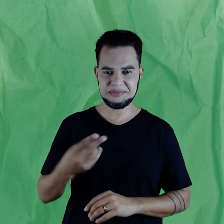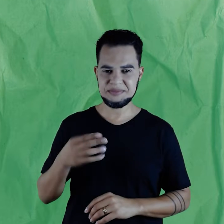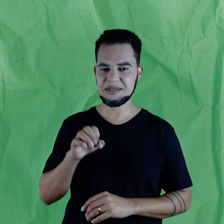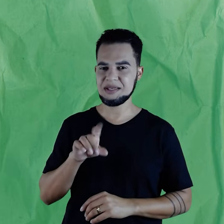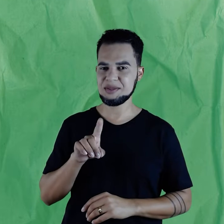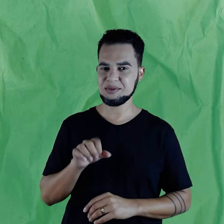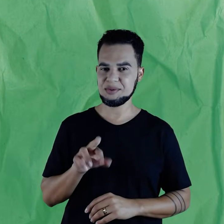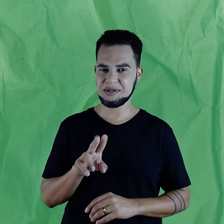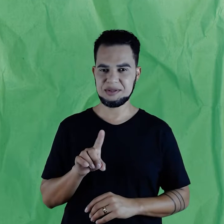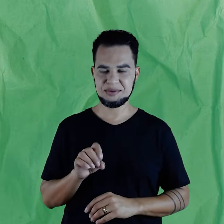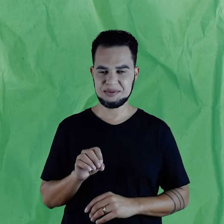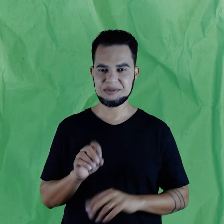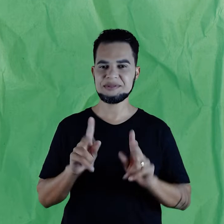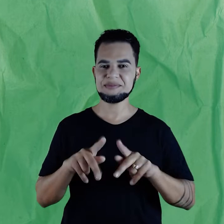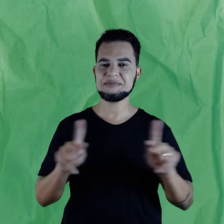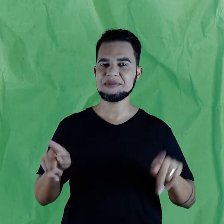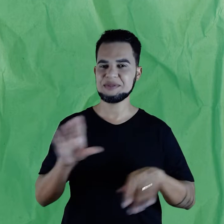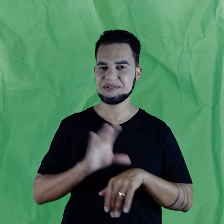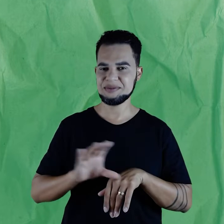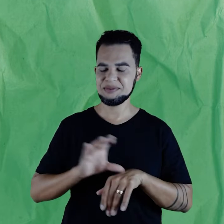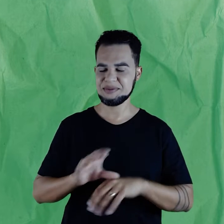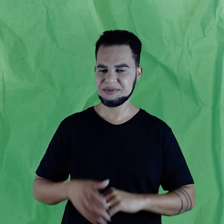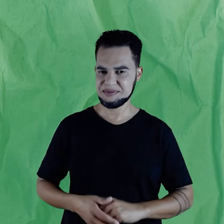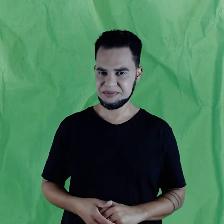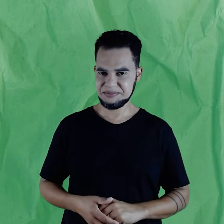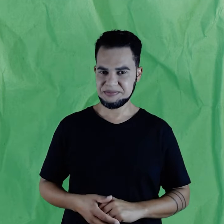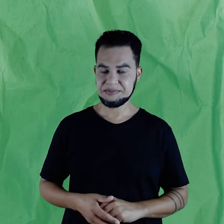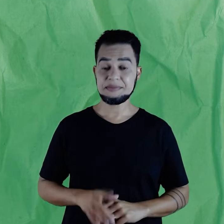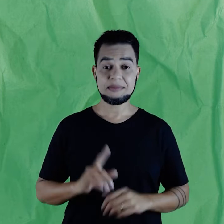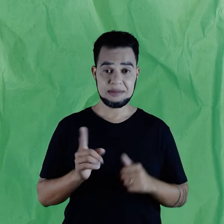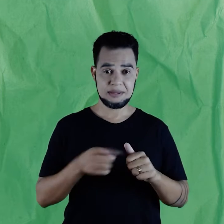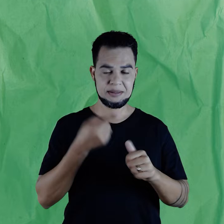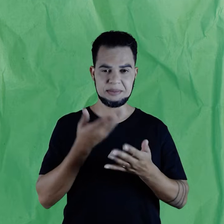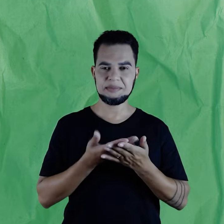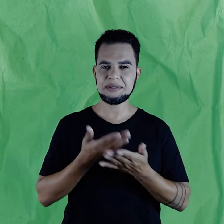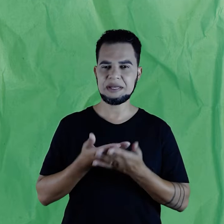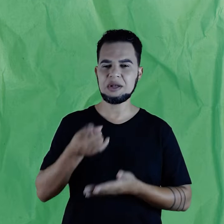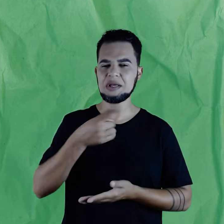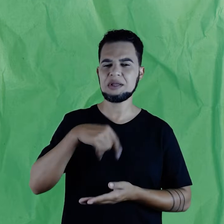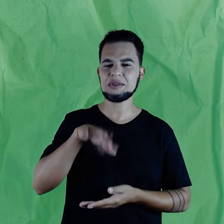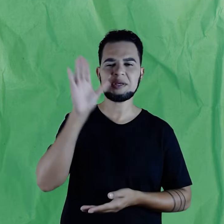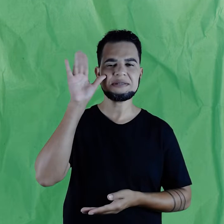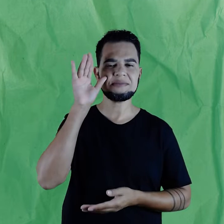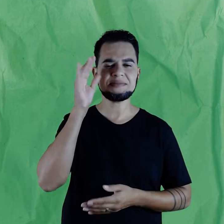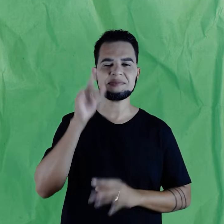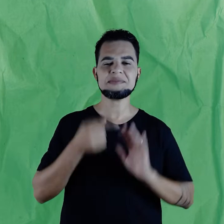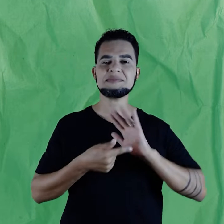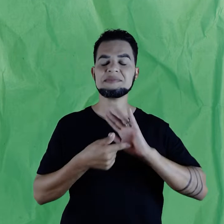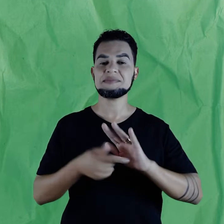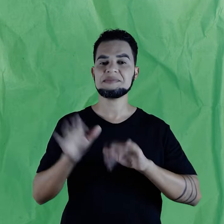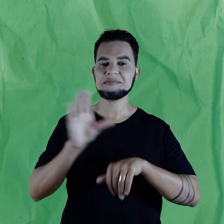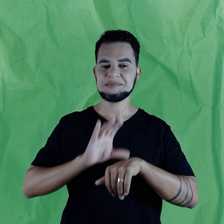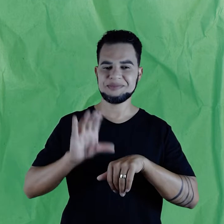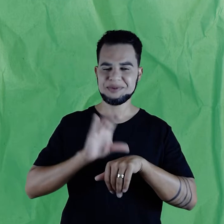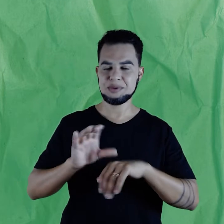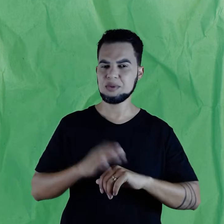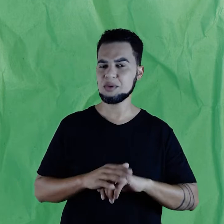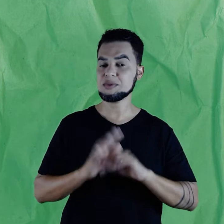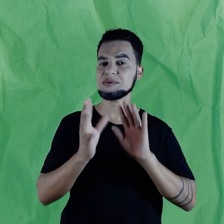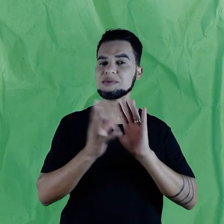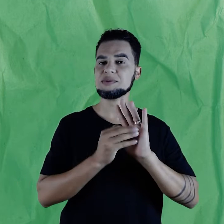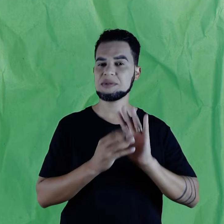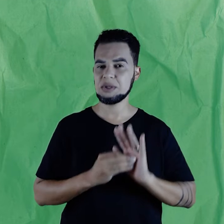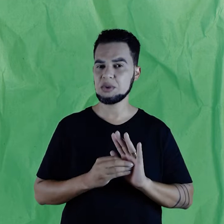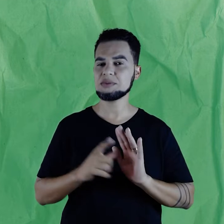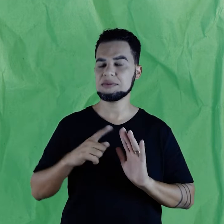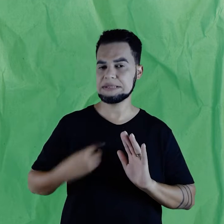Eduardo Trindade e serei o seu professor neste curso. Na primeira aula, a gente viu uma apresentação do curso, os conteúdos